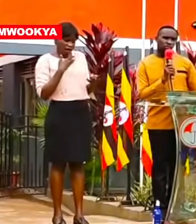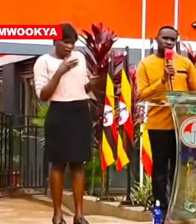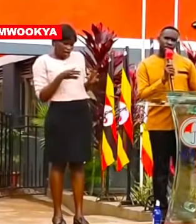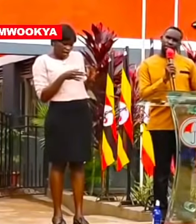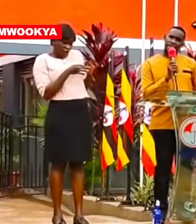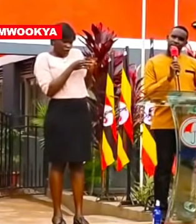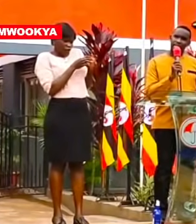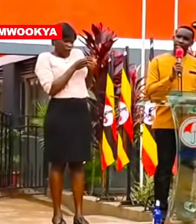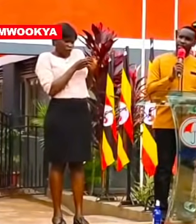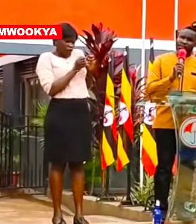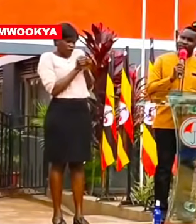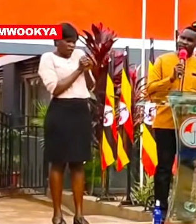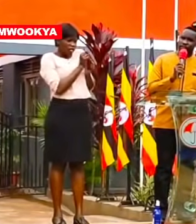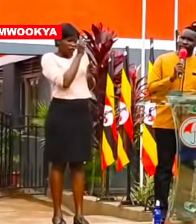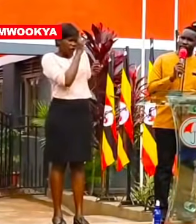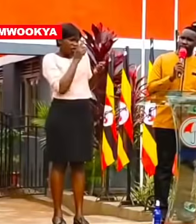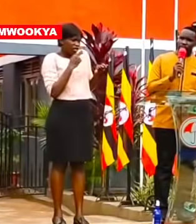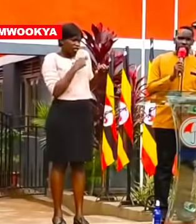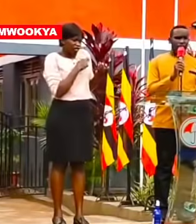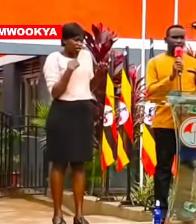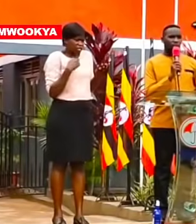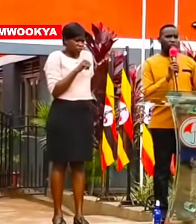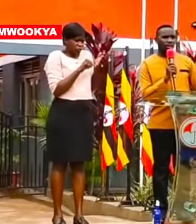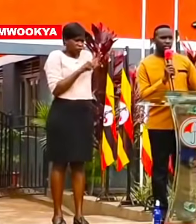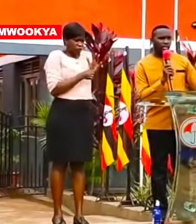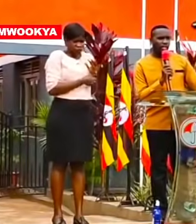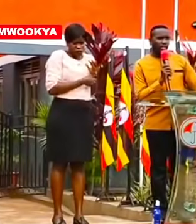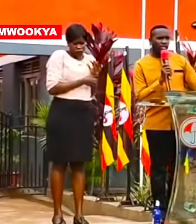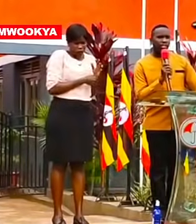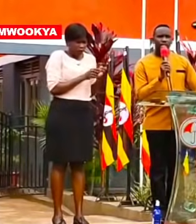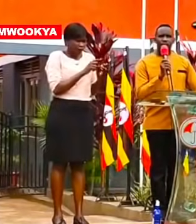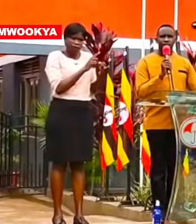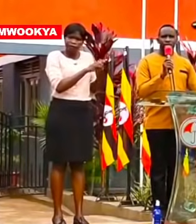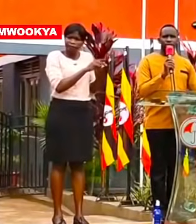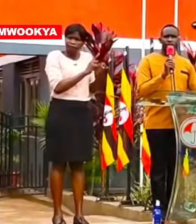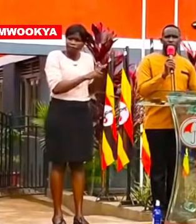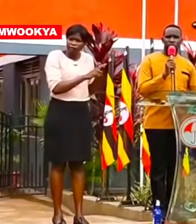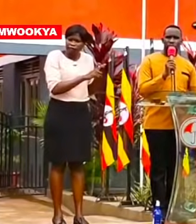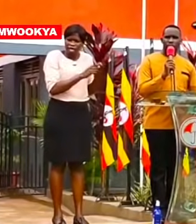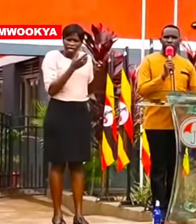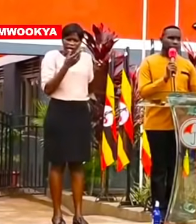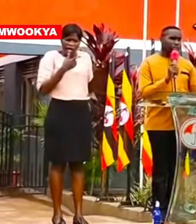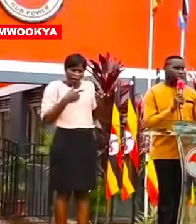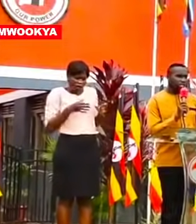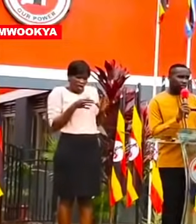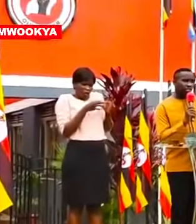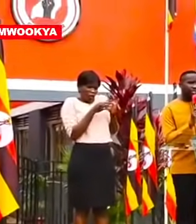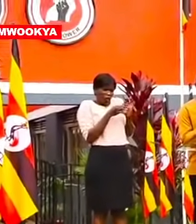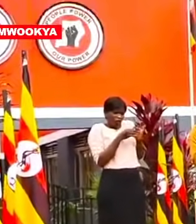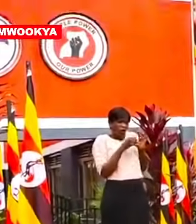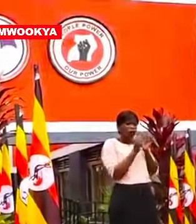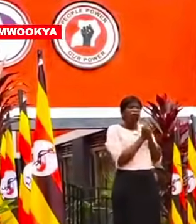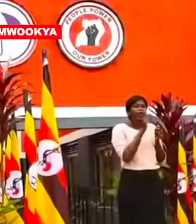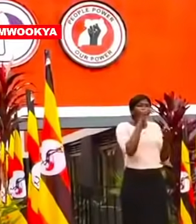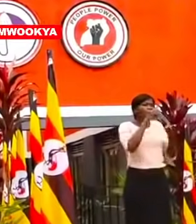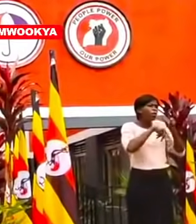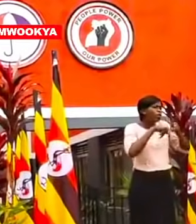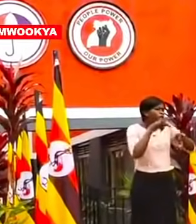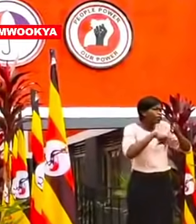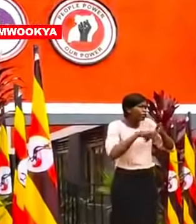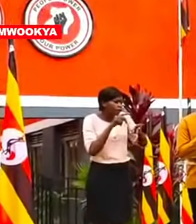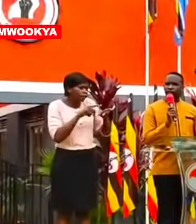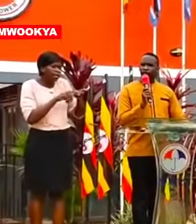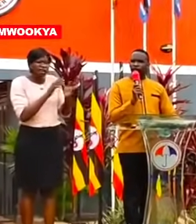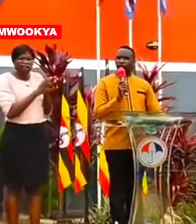ku nsonga y'amadiini, ziina akakwate ku nsonga y'abya politics